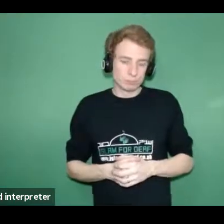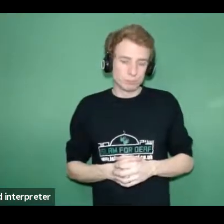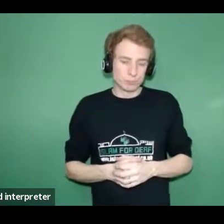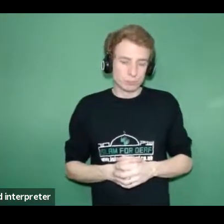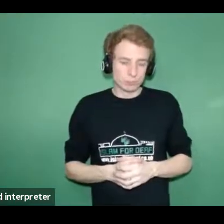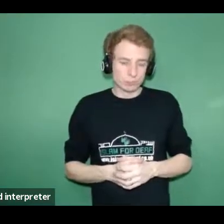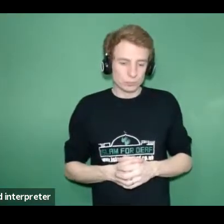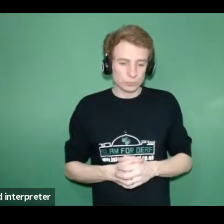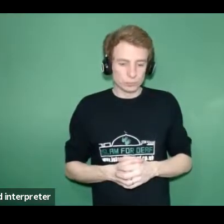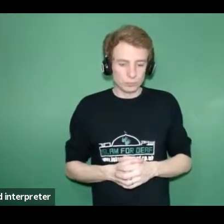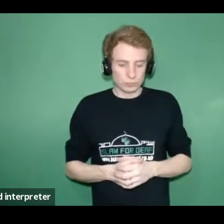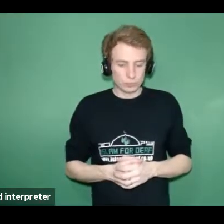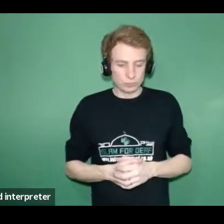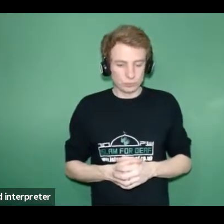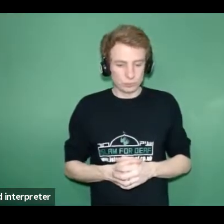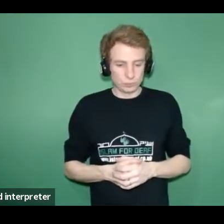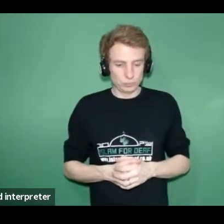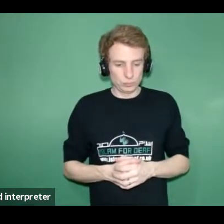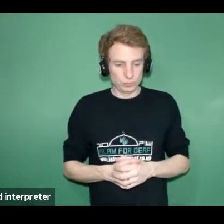فالخلاصة